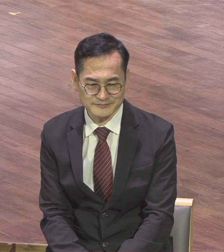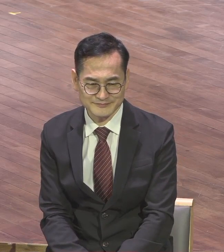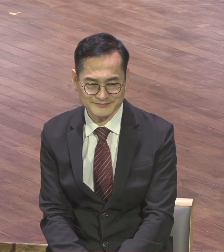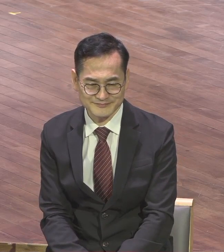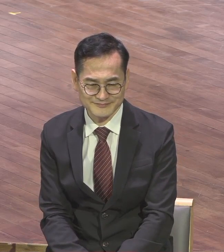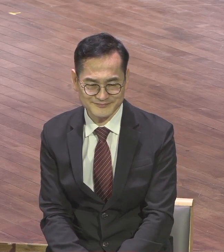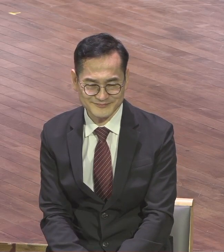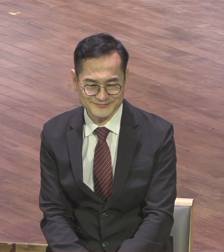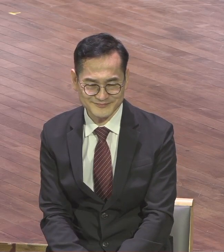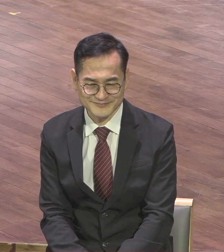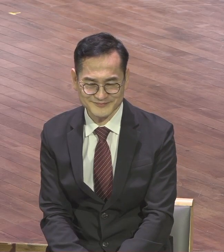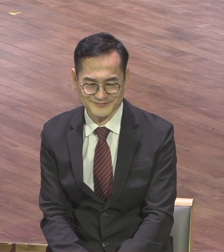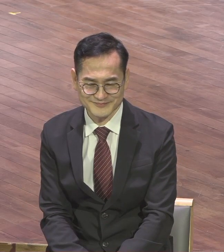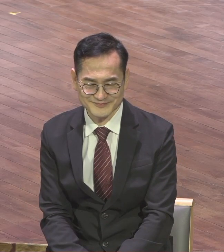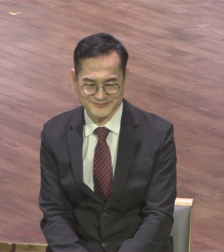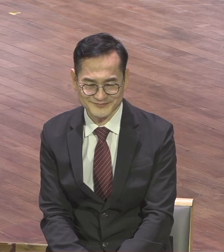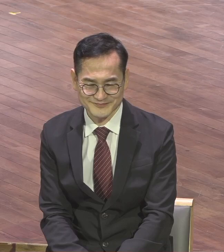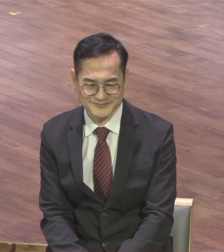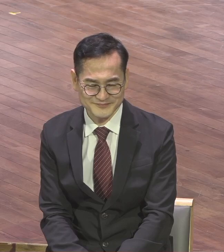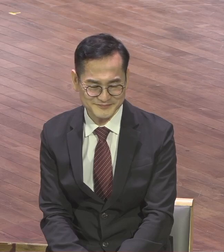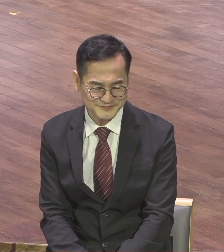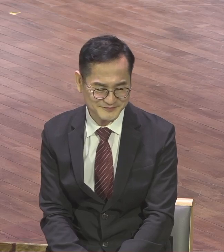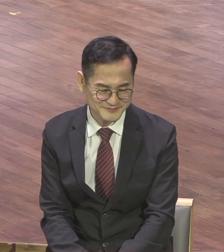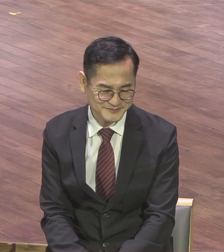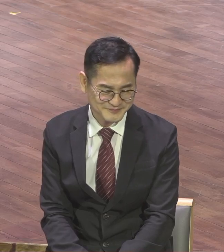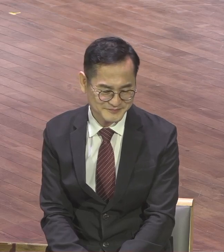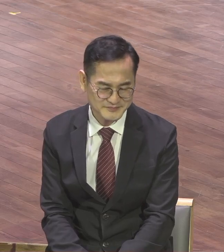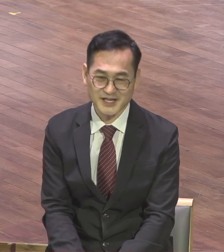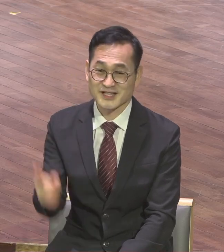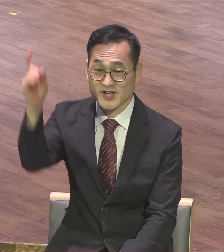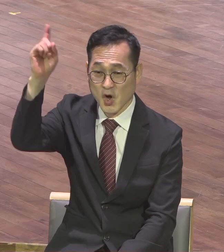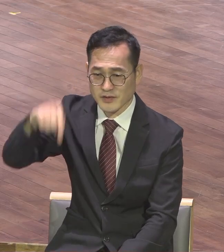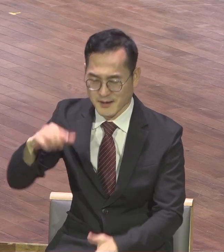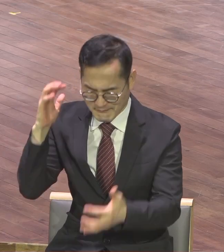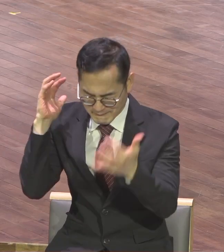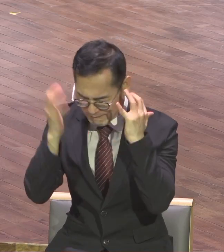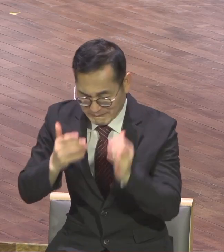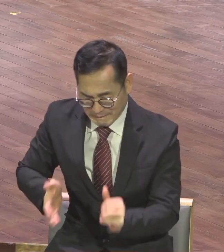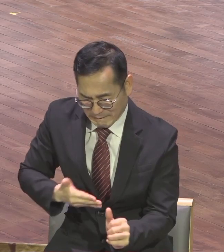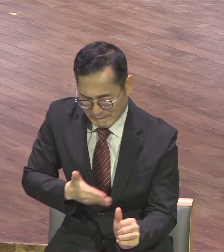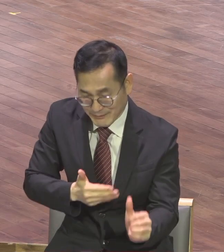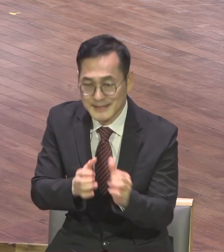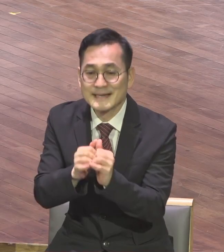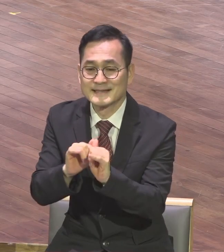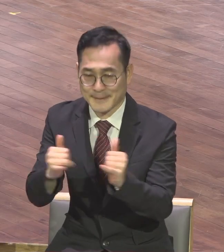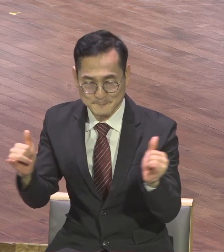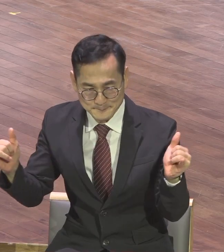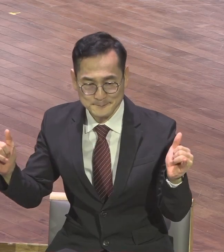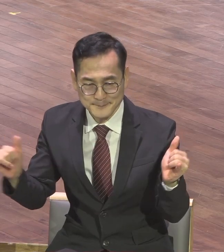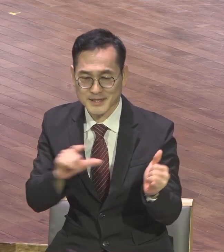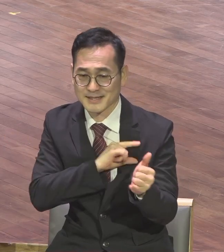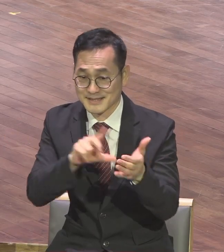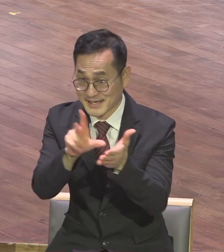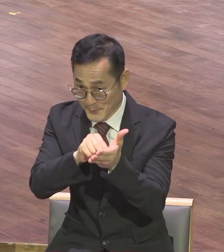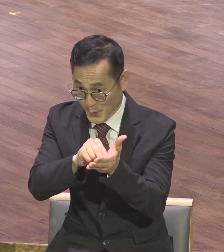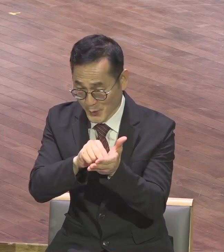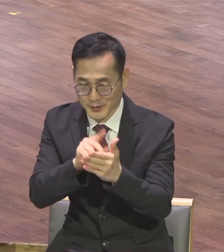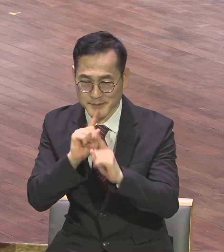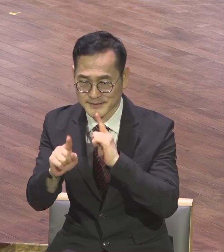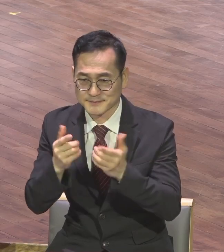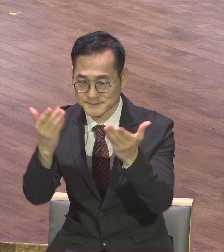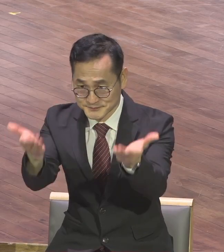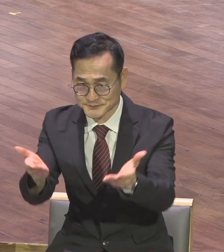예, 그들은 말씀 가지고 첫날을 어지럽게 하는 사람들이란 제목으로 말씀을